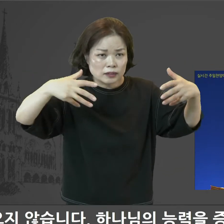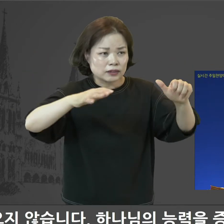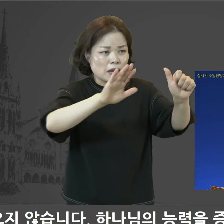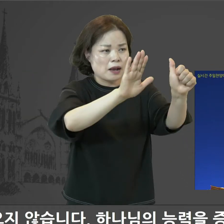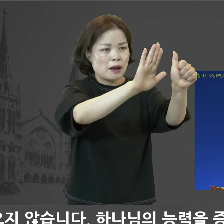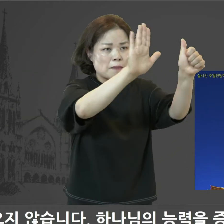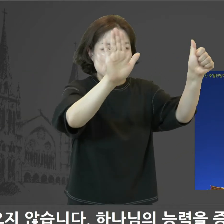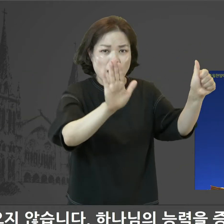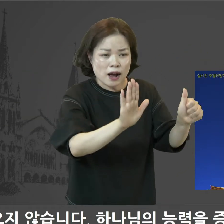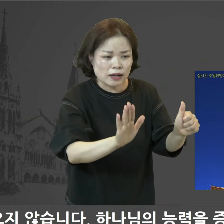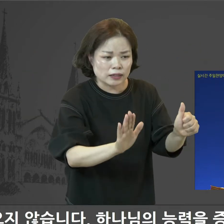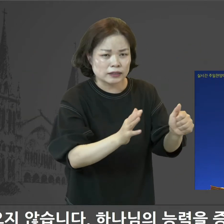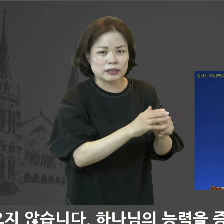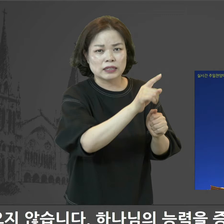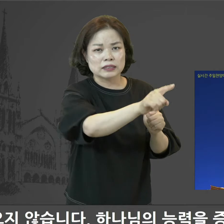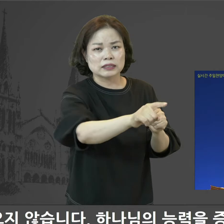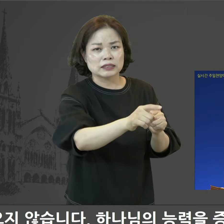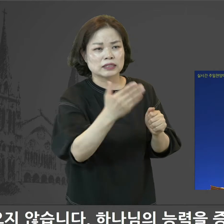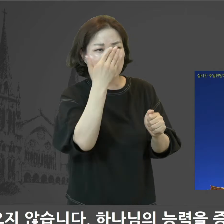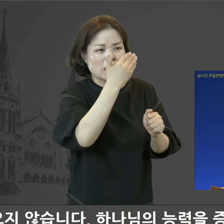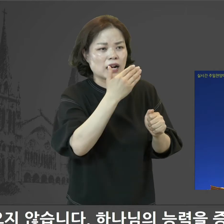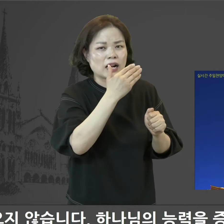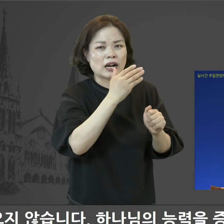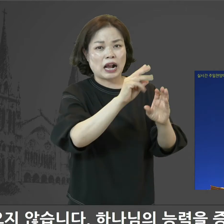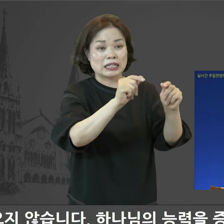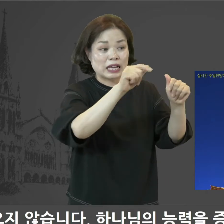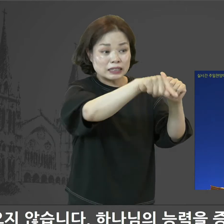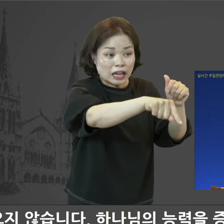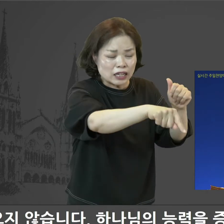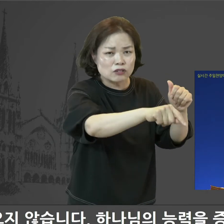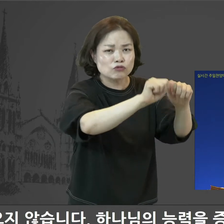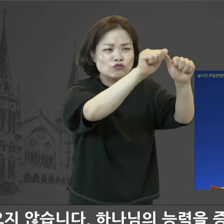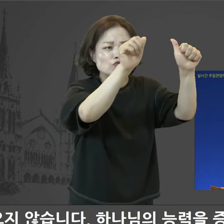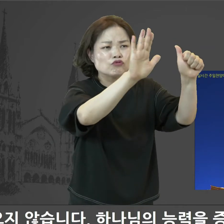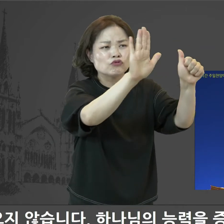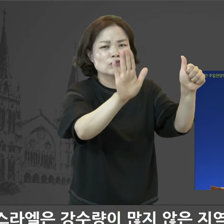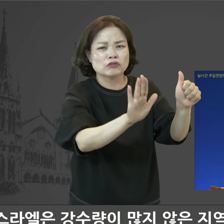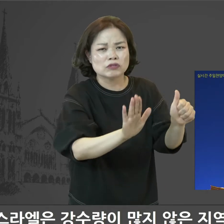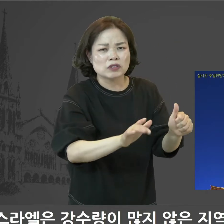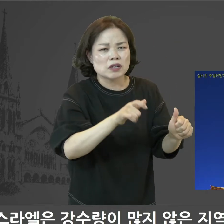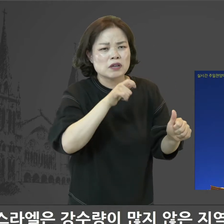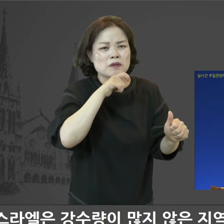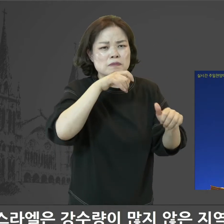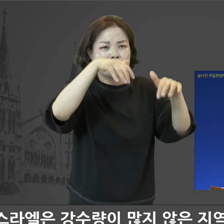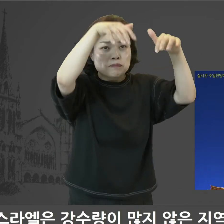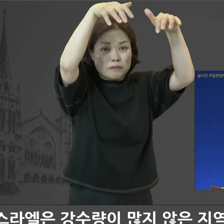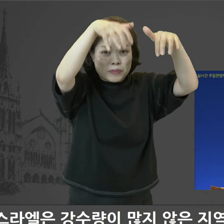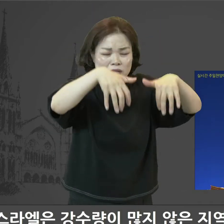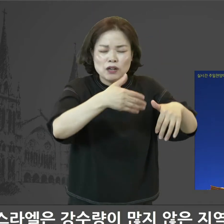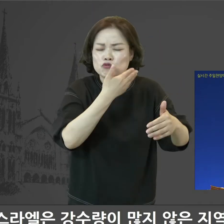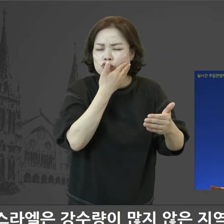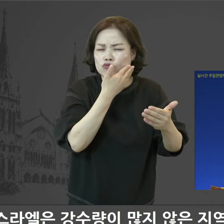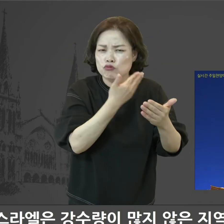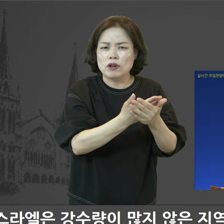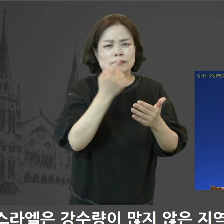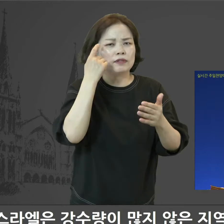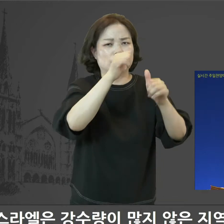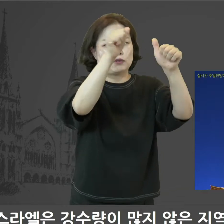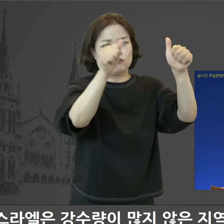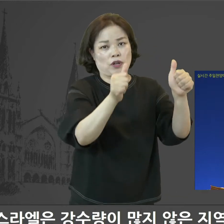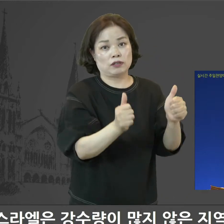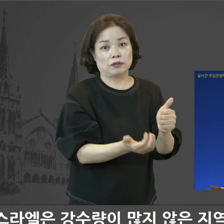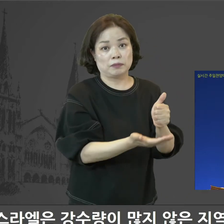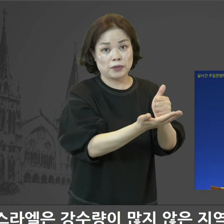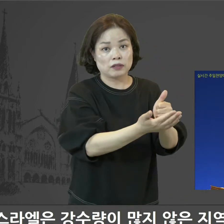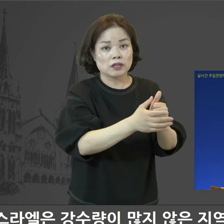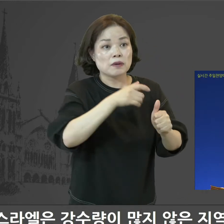바알이 가나안 지역의 대표적인 우상이었던 그 이유도 비가 그만큼 중요했기 때문에 우상을 세우고 섬겼던 겁니다.